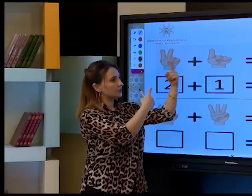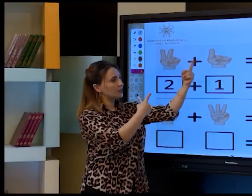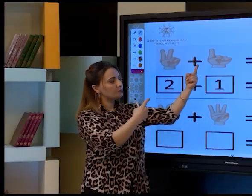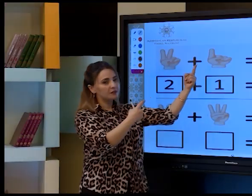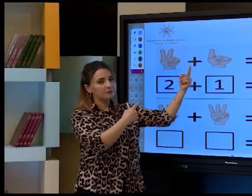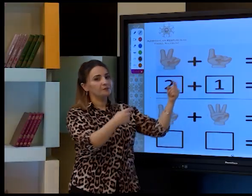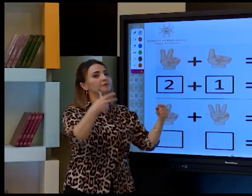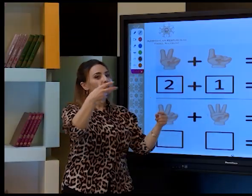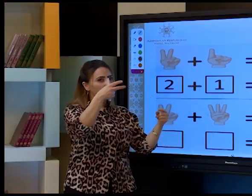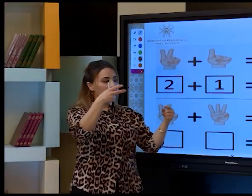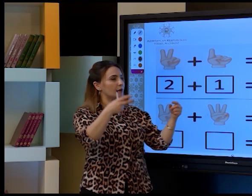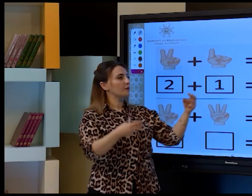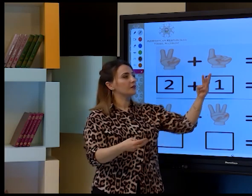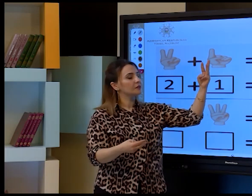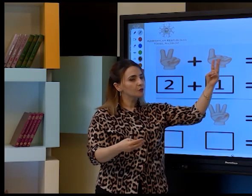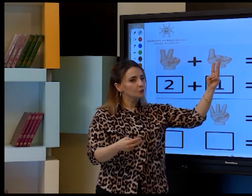üstəgəl 1 bərabərdir 3,